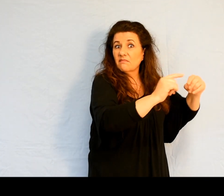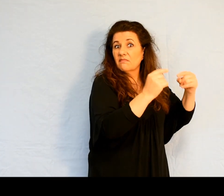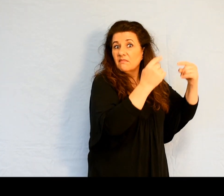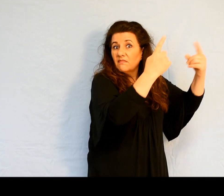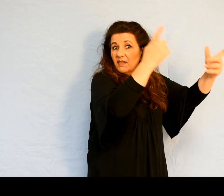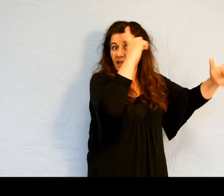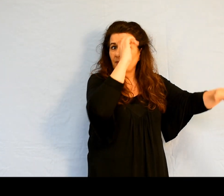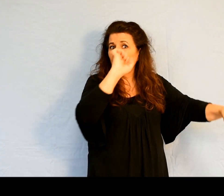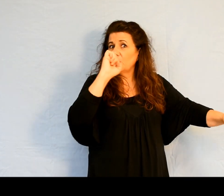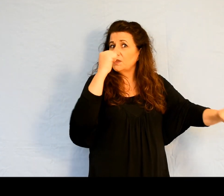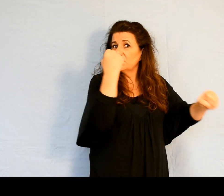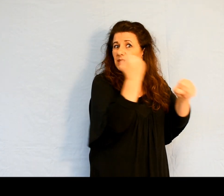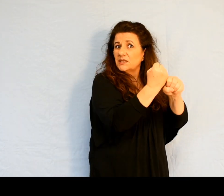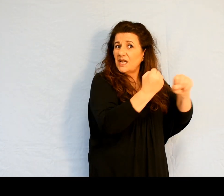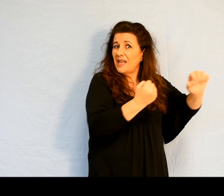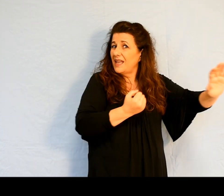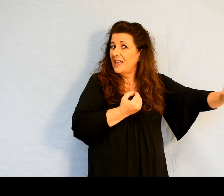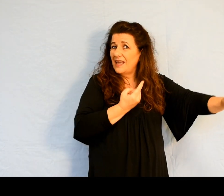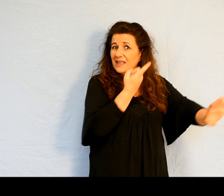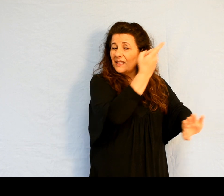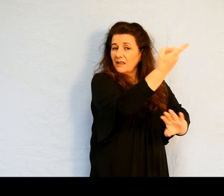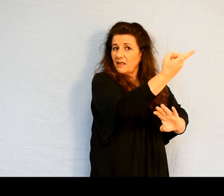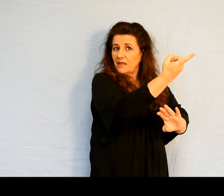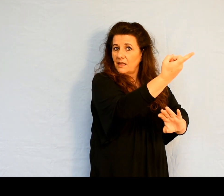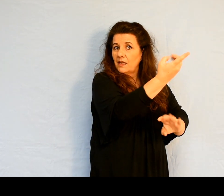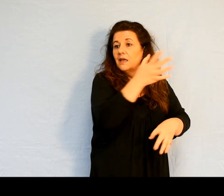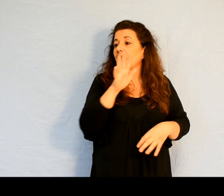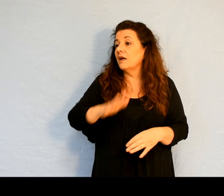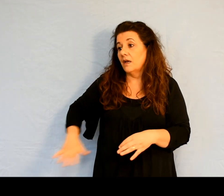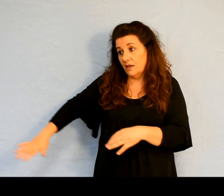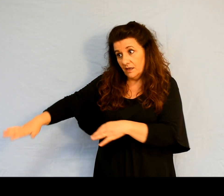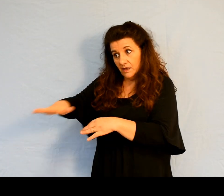châtiment éternel, et les justes à la vie éternelle.